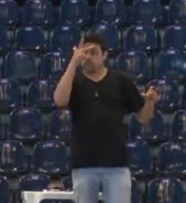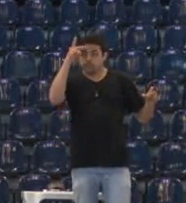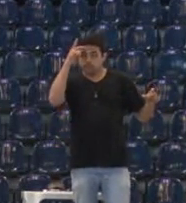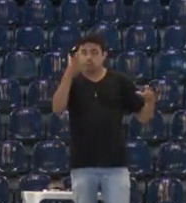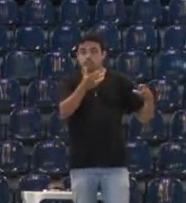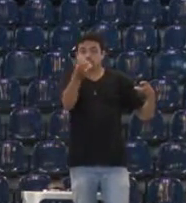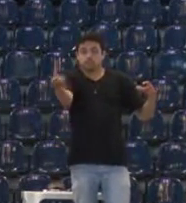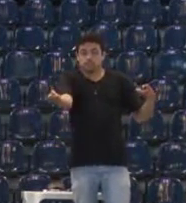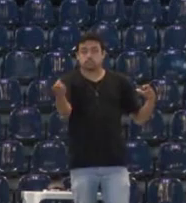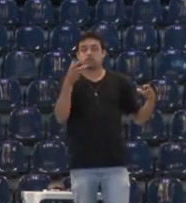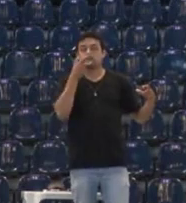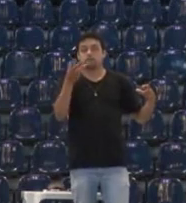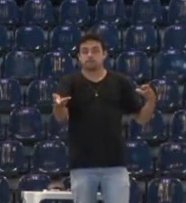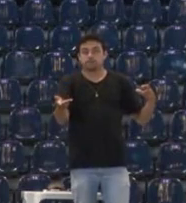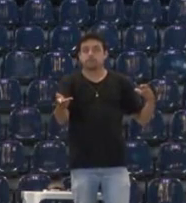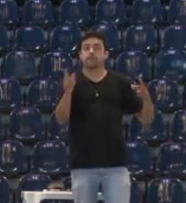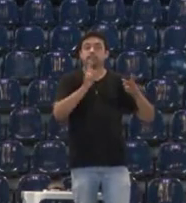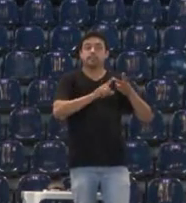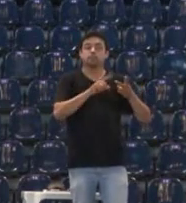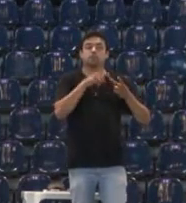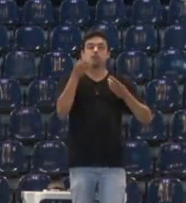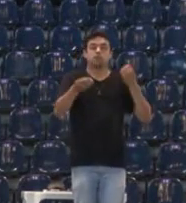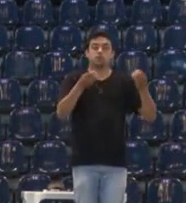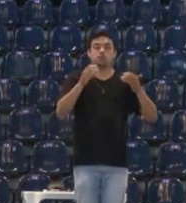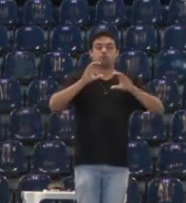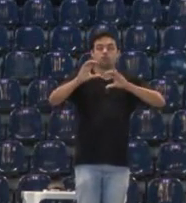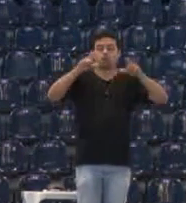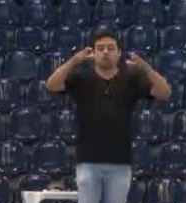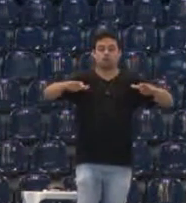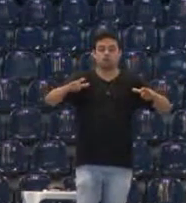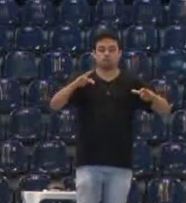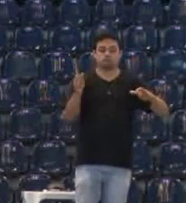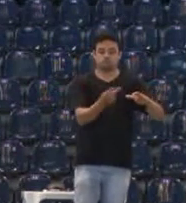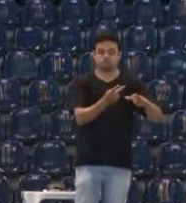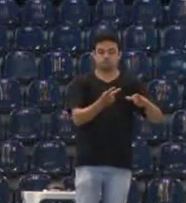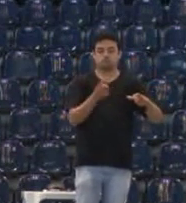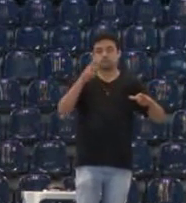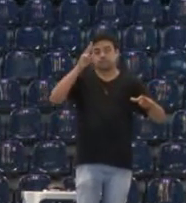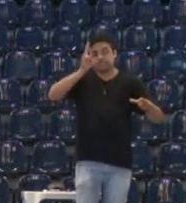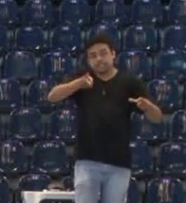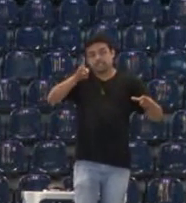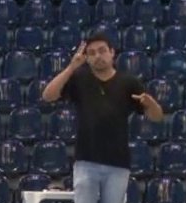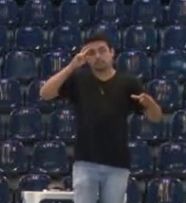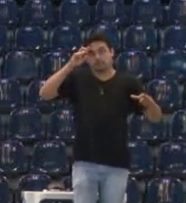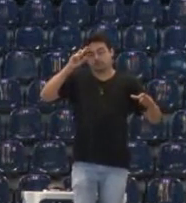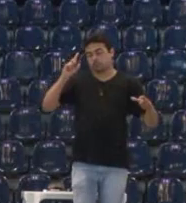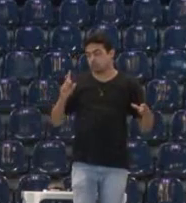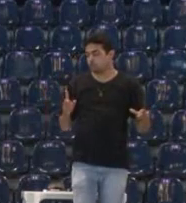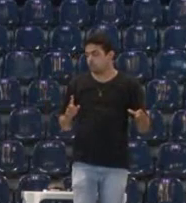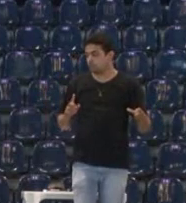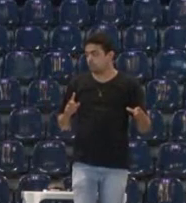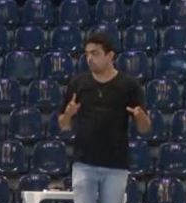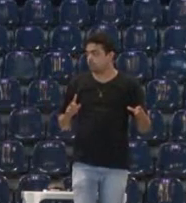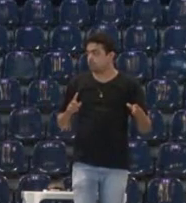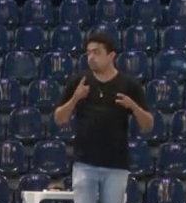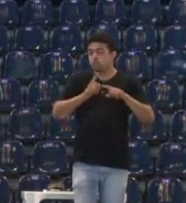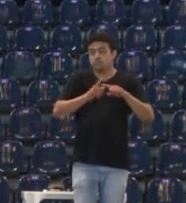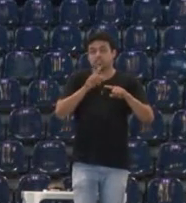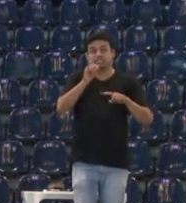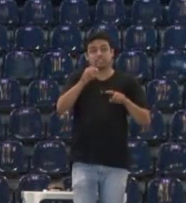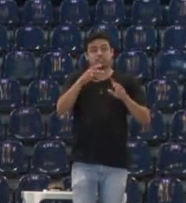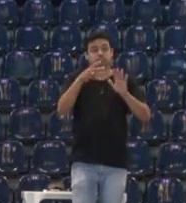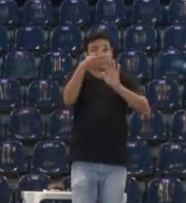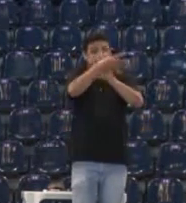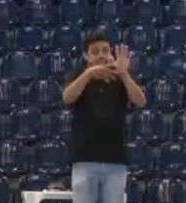e qual é a situação de comunicação pense sempre nisso senão você não